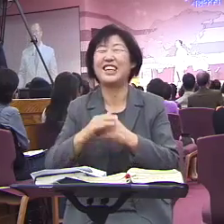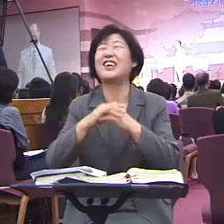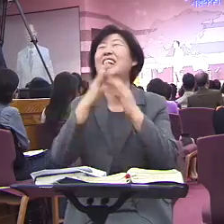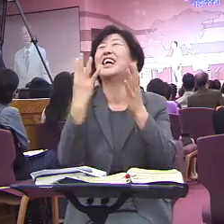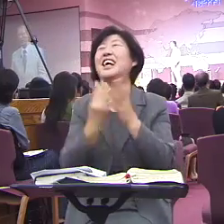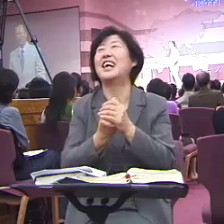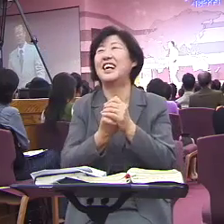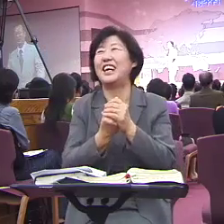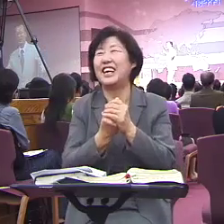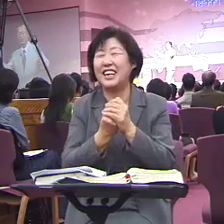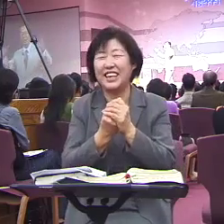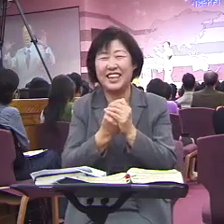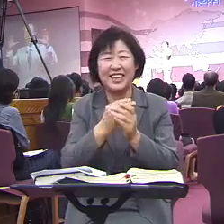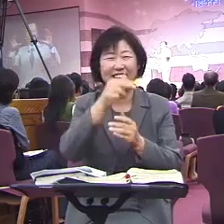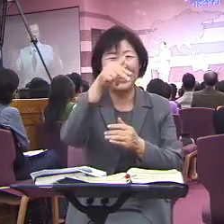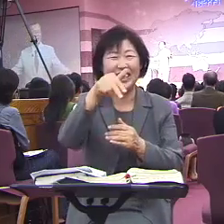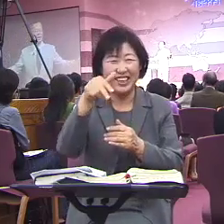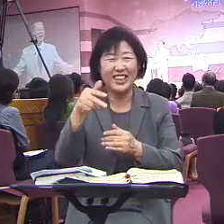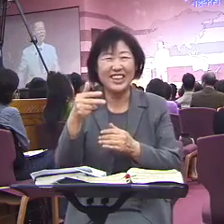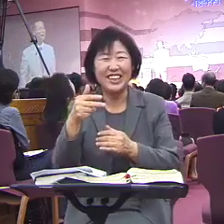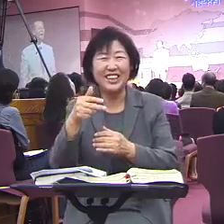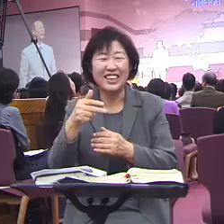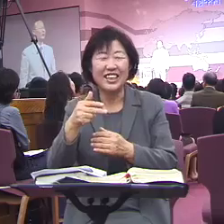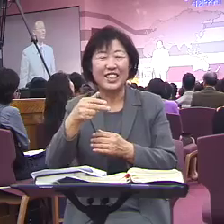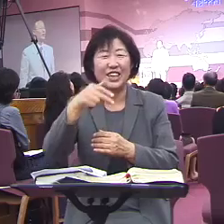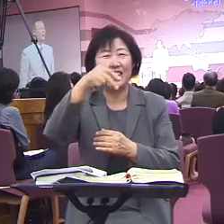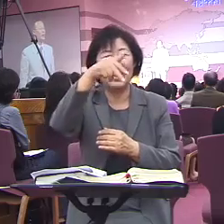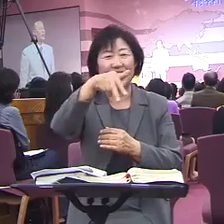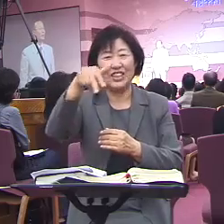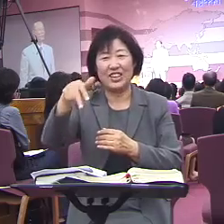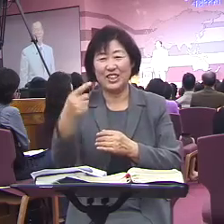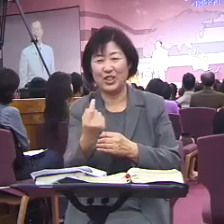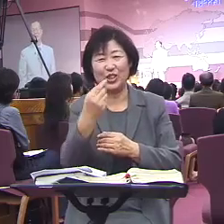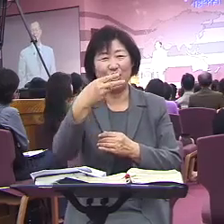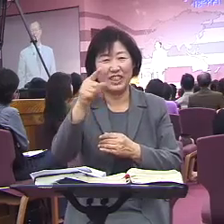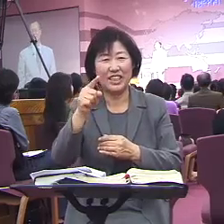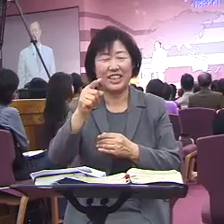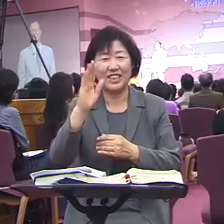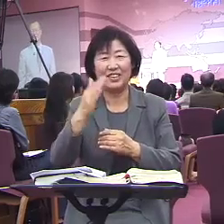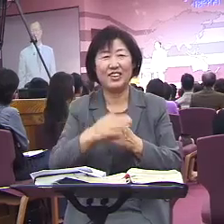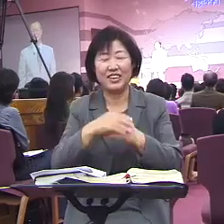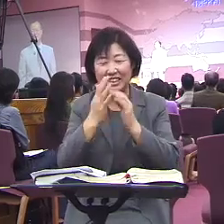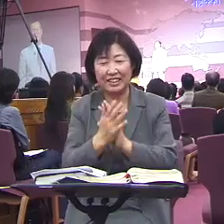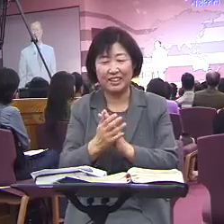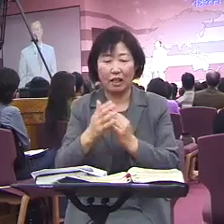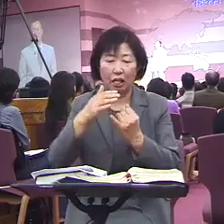그냥 녹아버려가지고 쪼다가 됐어요. 더 이상 아무것도 못하는 거예요.